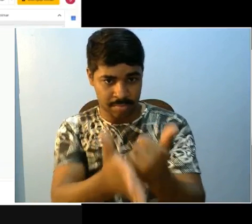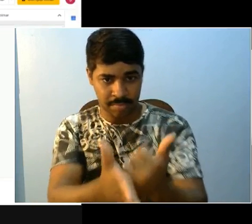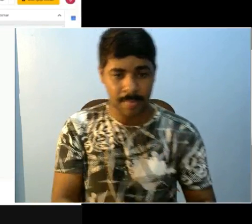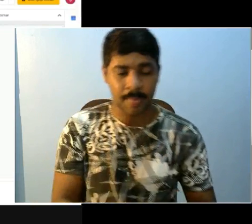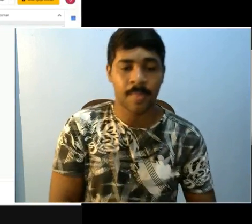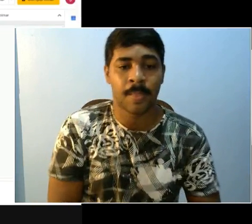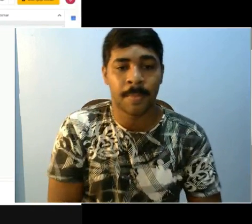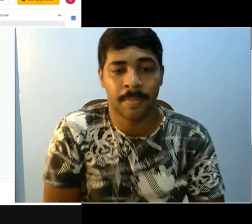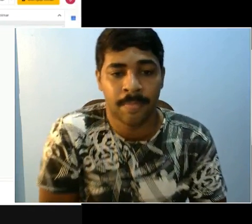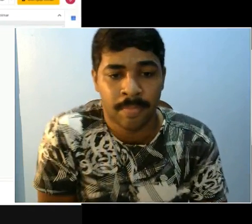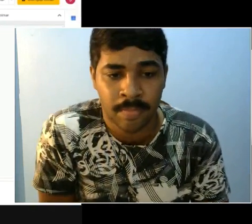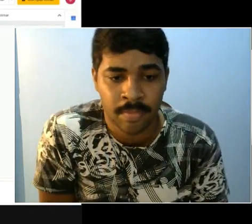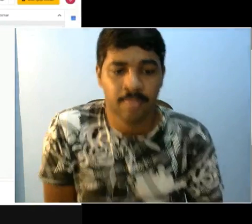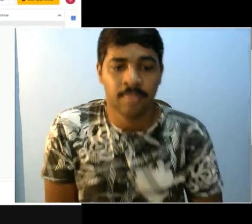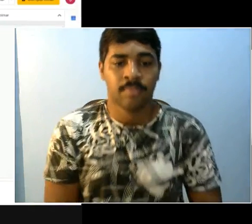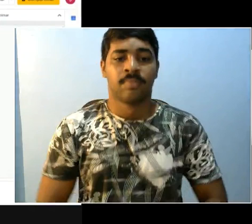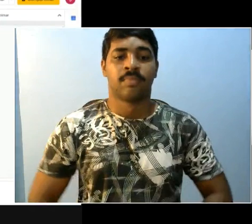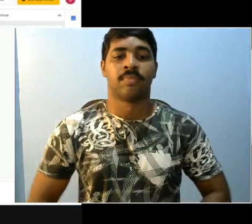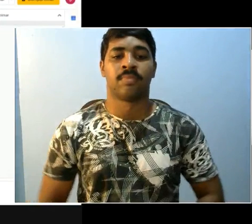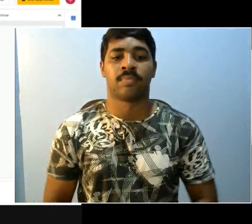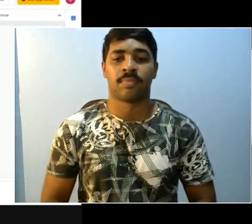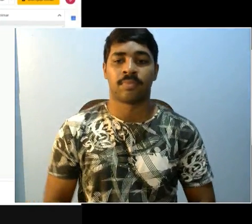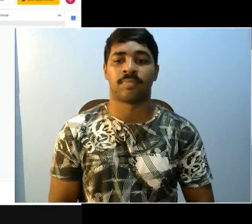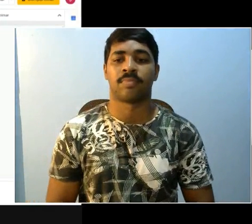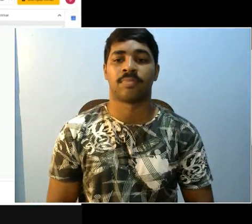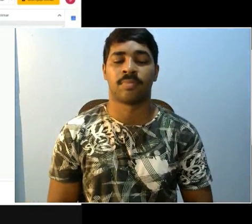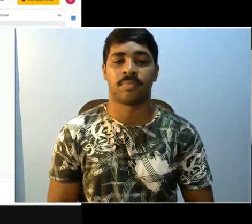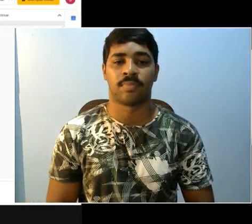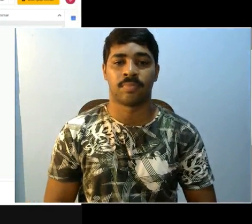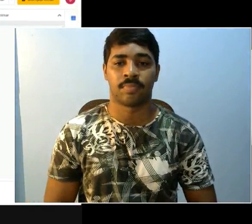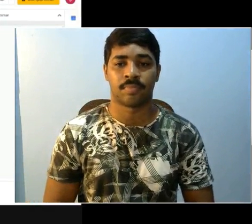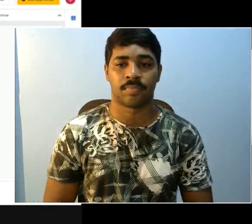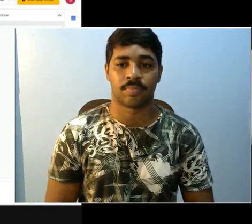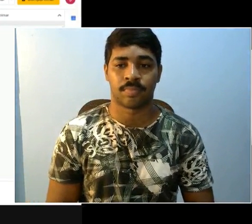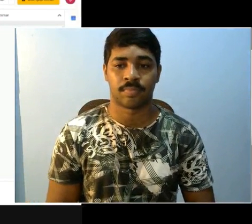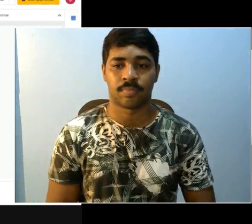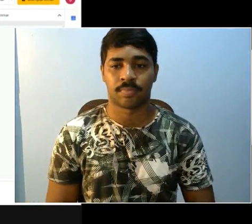Tem um negócio, aqui eu fiz errado aqui para ela.